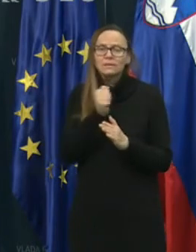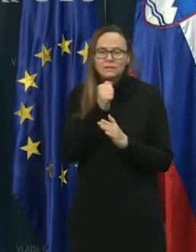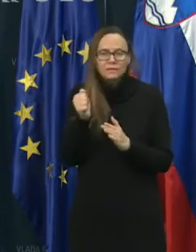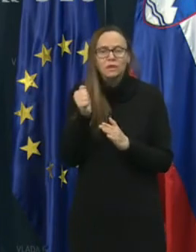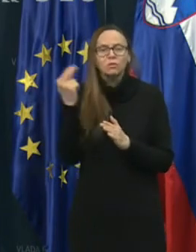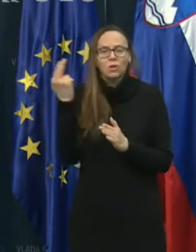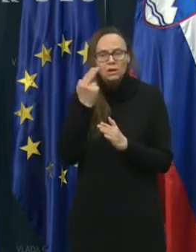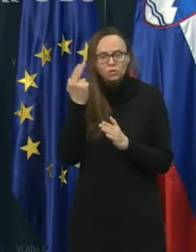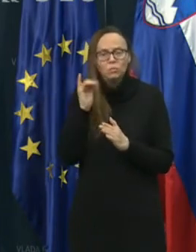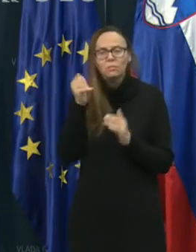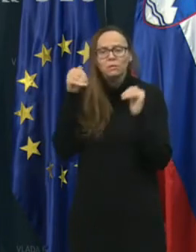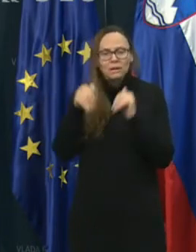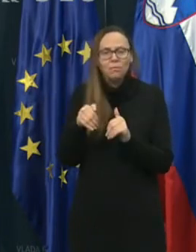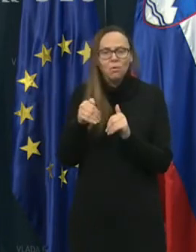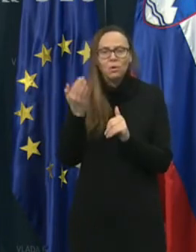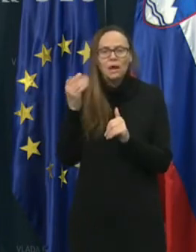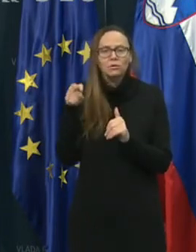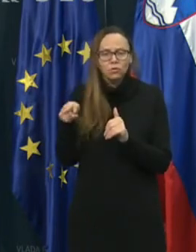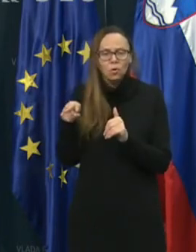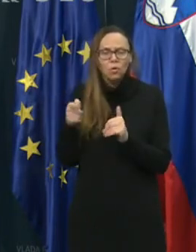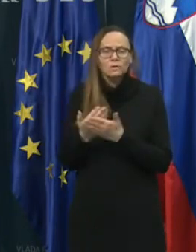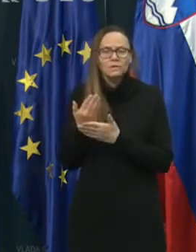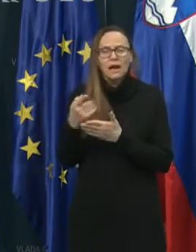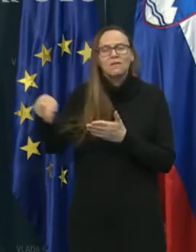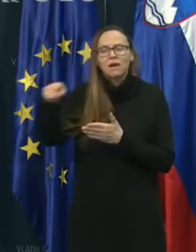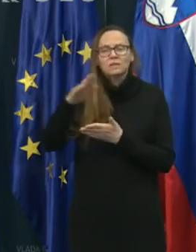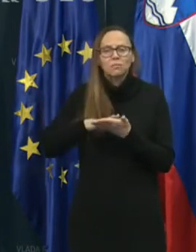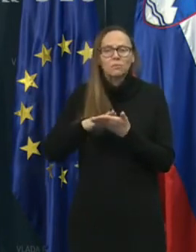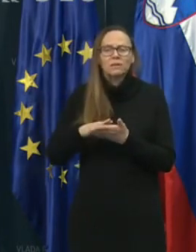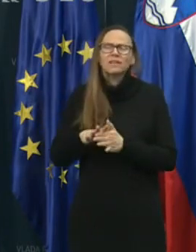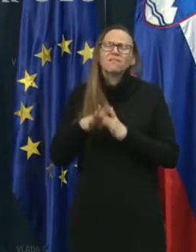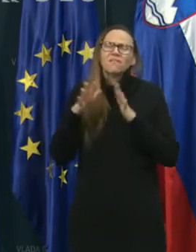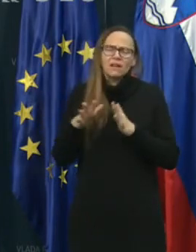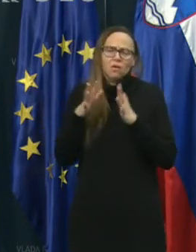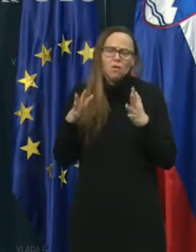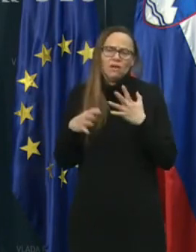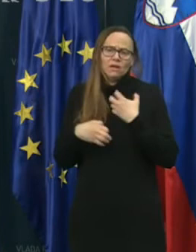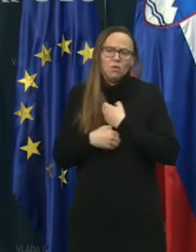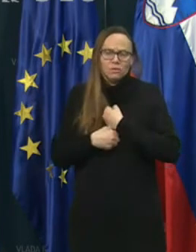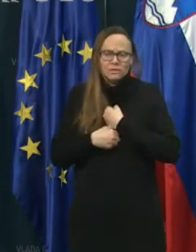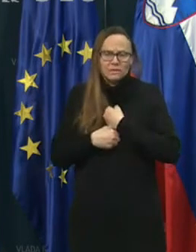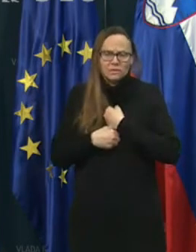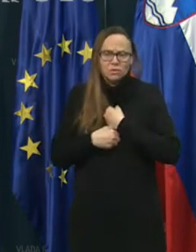predstavljamo, da mora to za vas pomeniti eno veliko